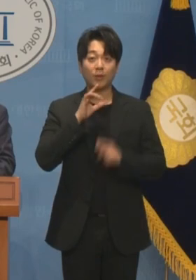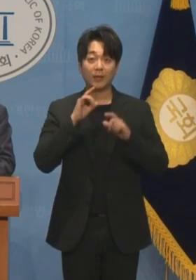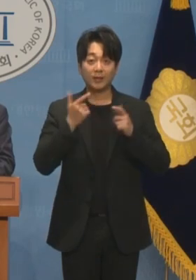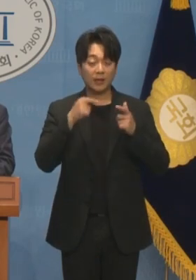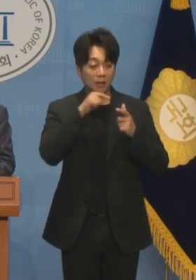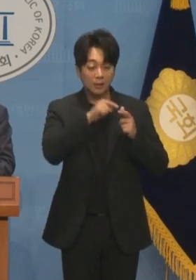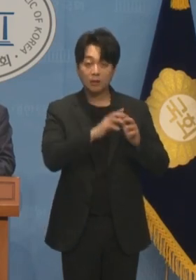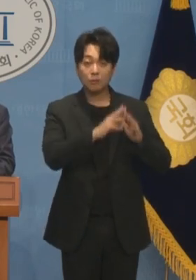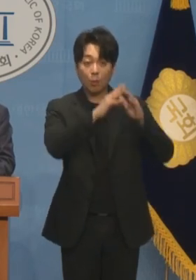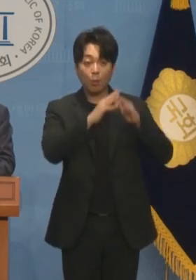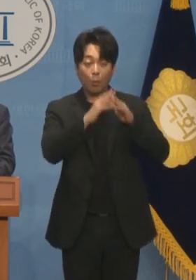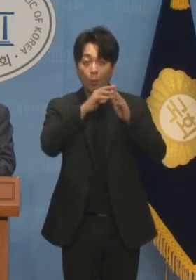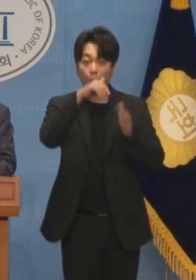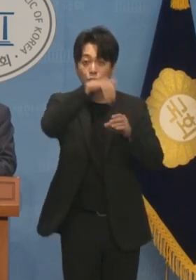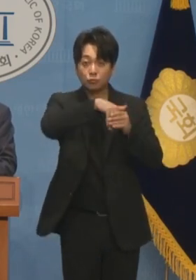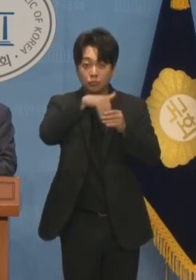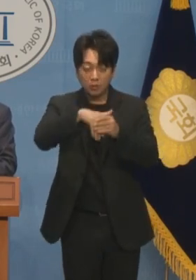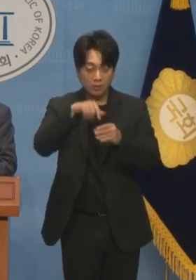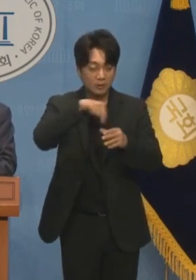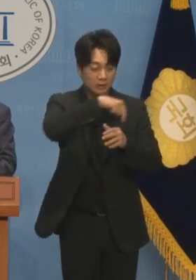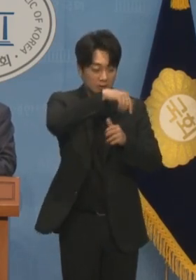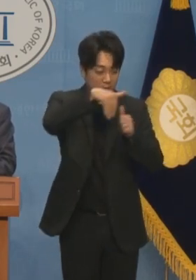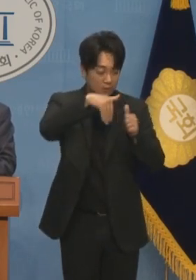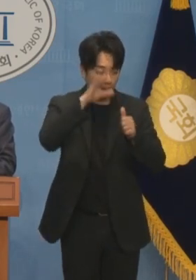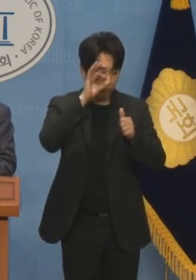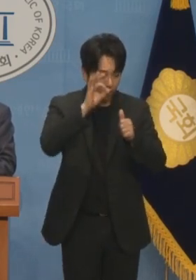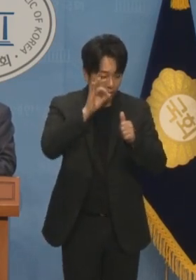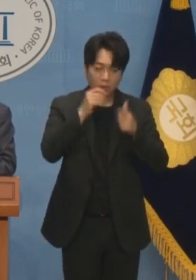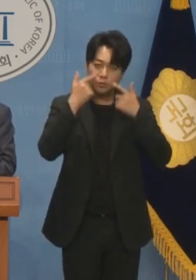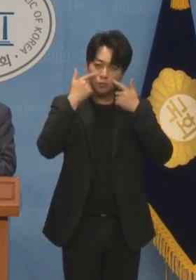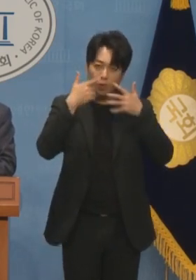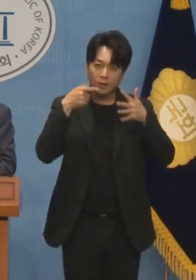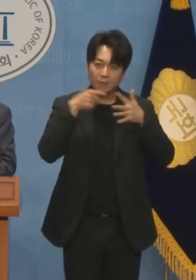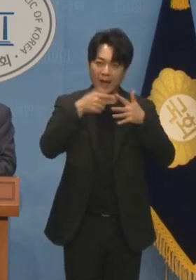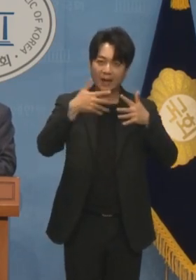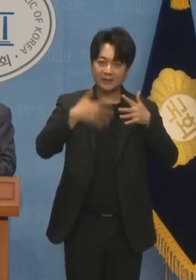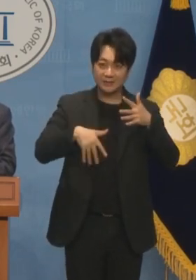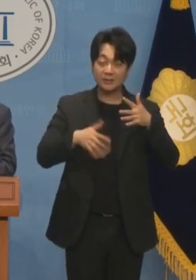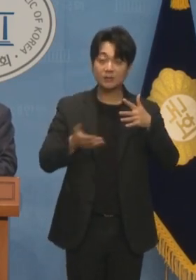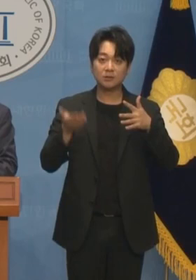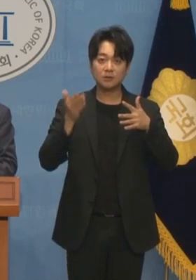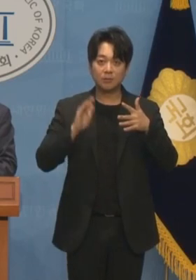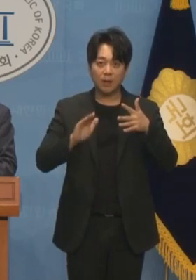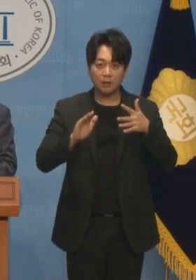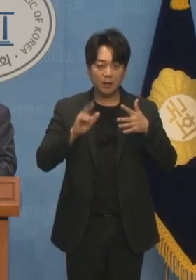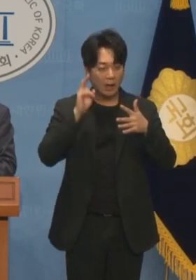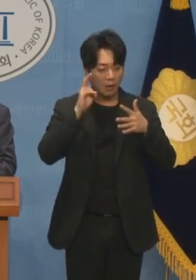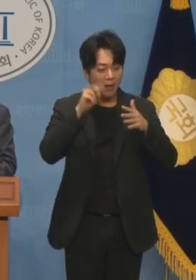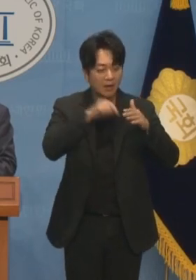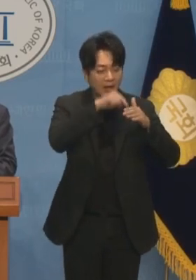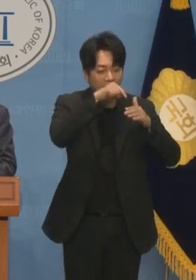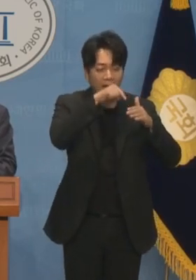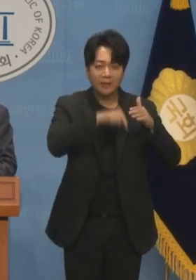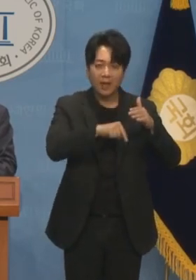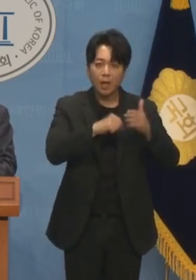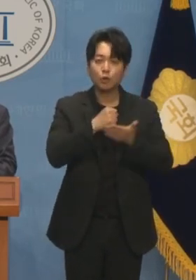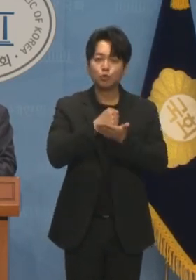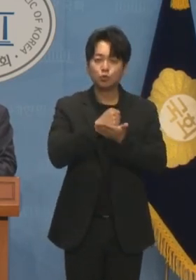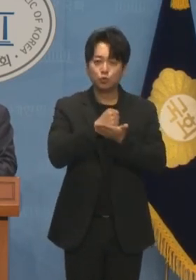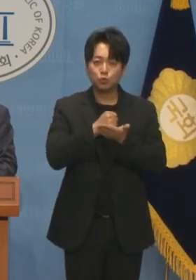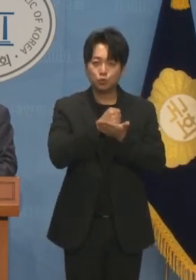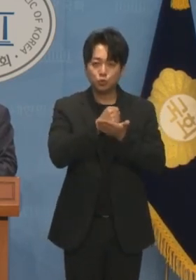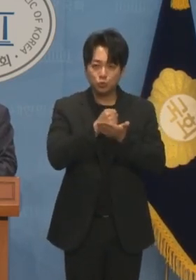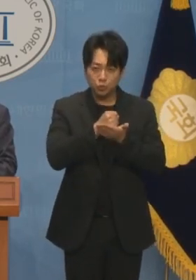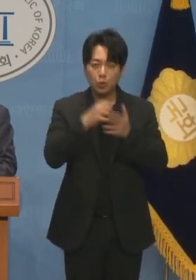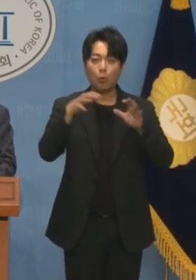안에는 아직 정확히 파악은 안 됐지만 그 어떤 주술적인 내용물을 안에 넣고 뚜껑을 덮은